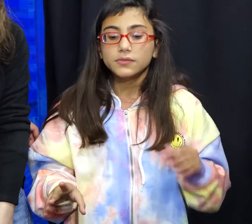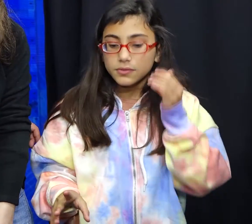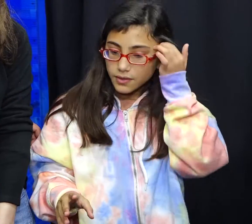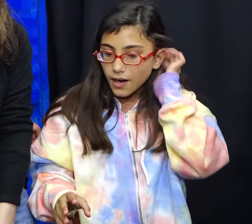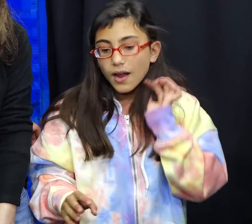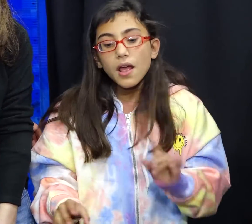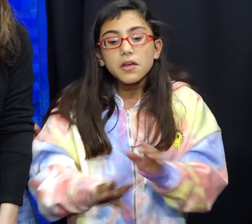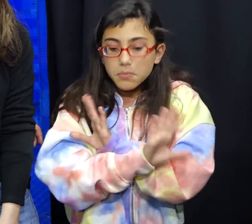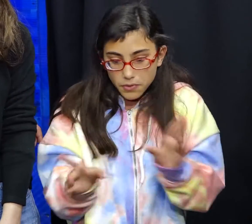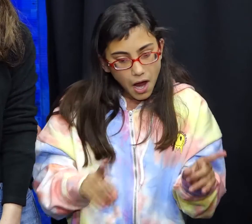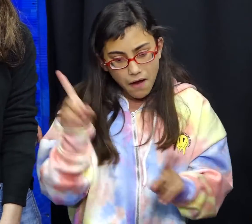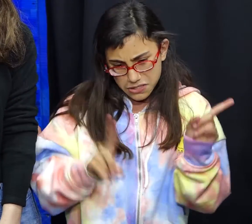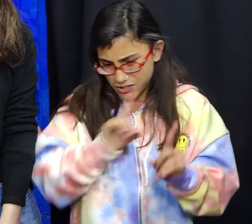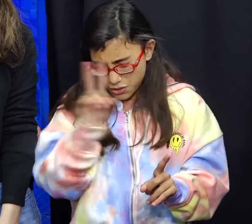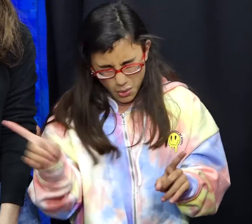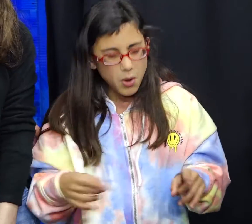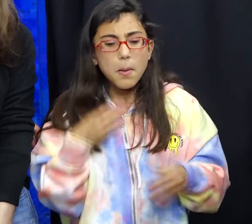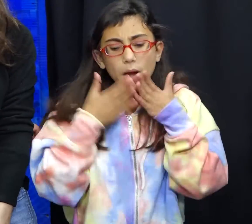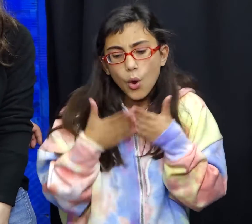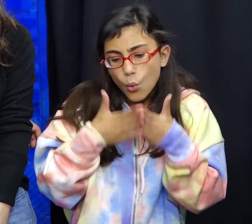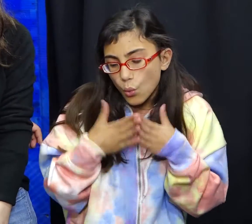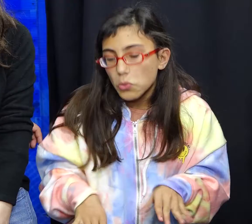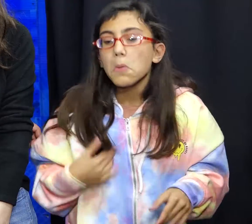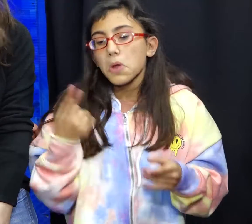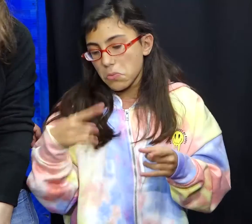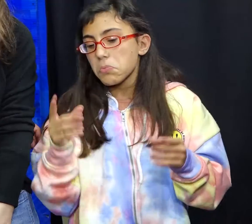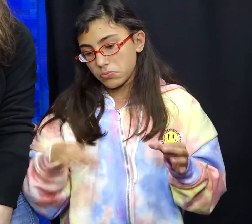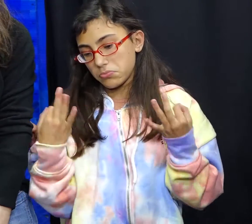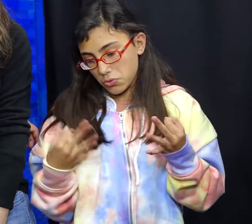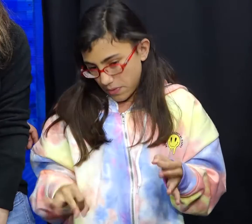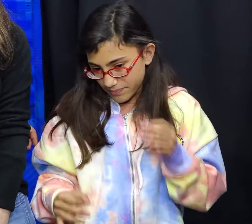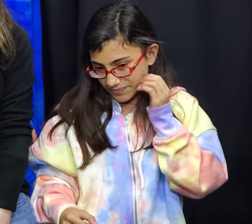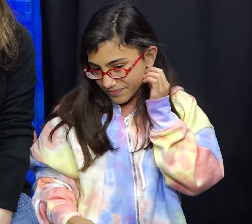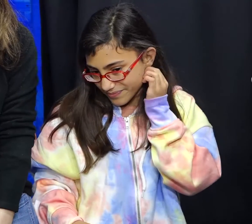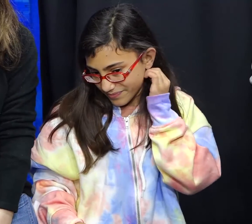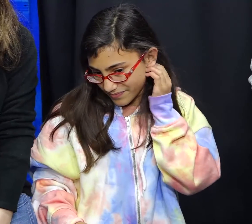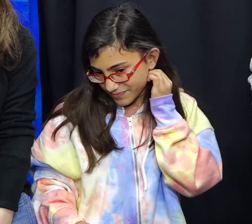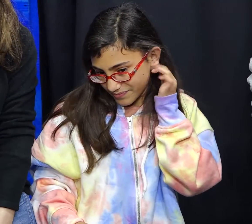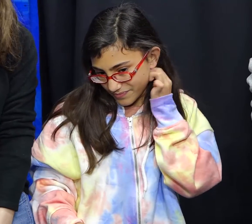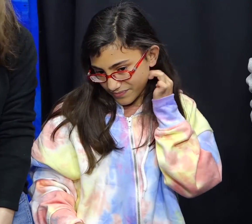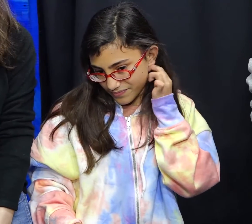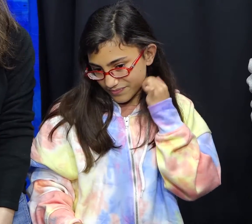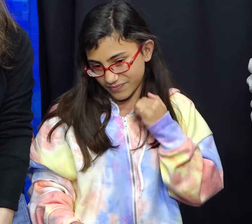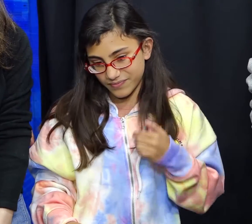cuando hablan, a veces no. Y en las preguntas, bueno, todo